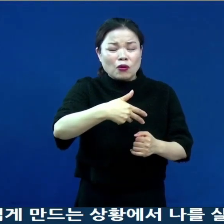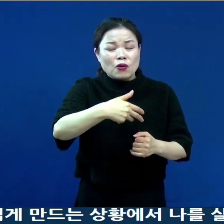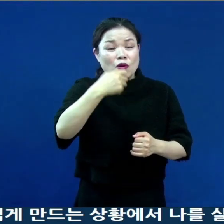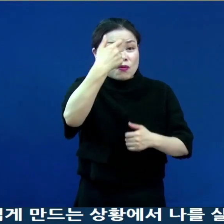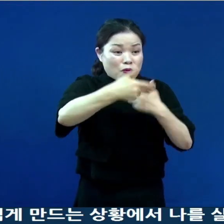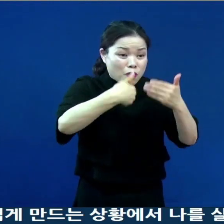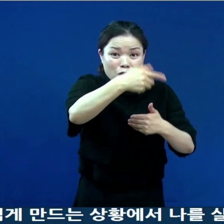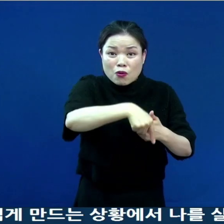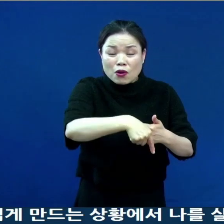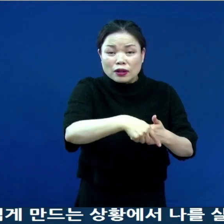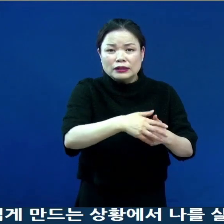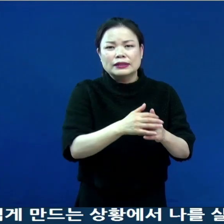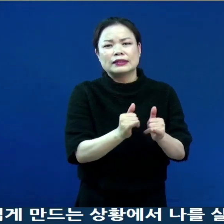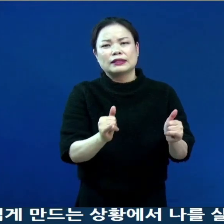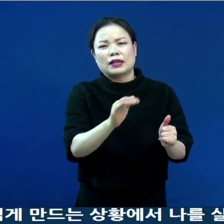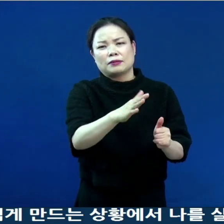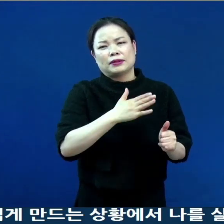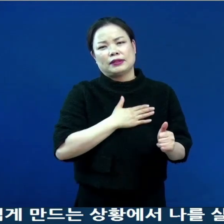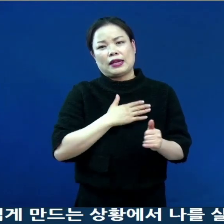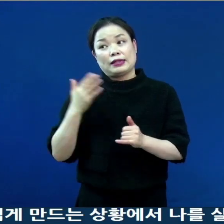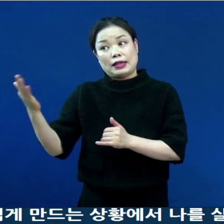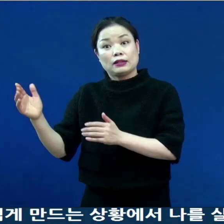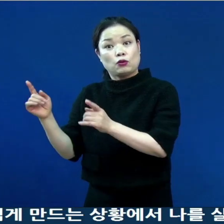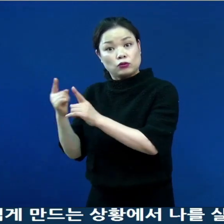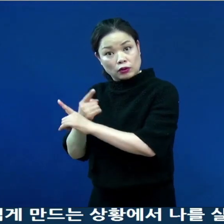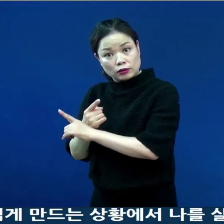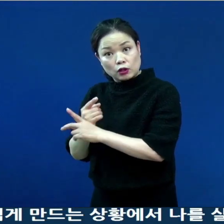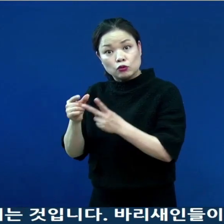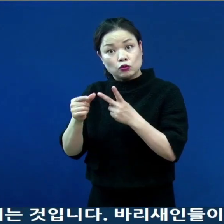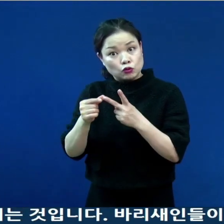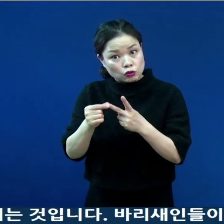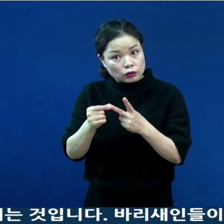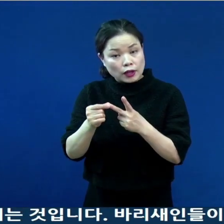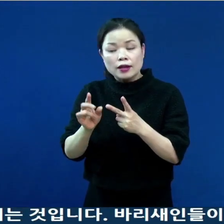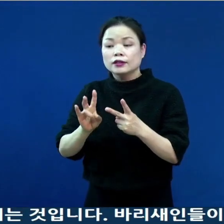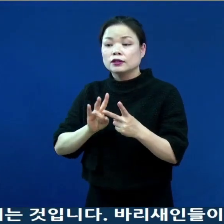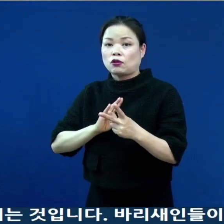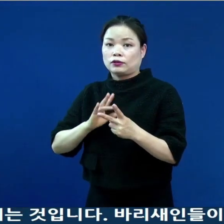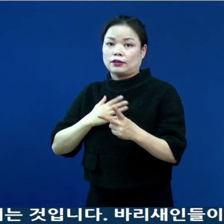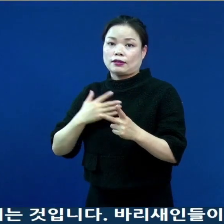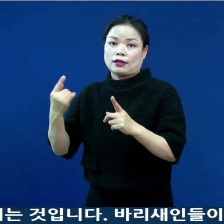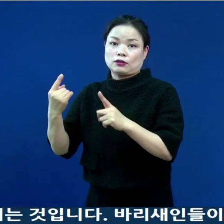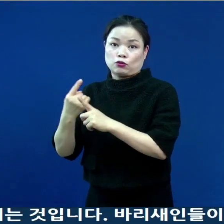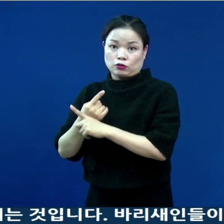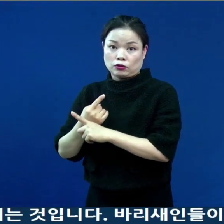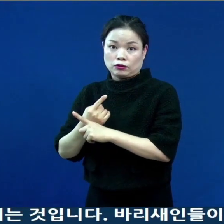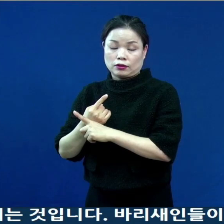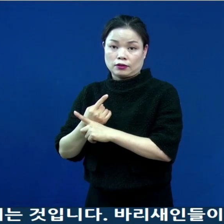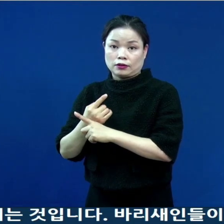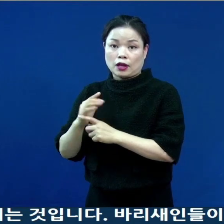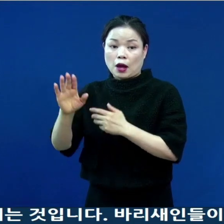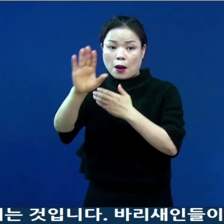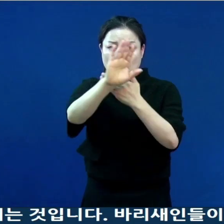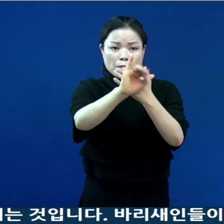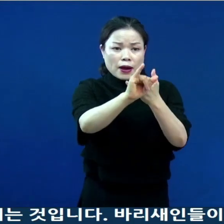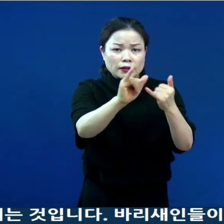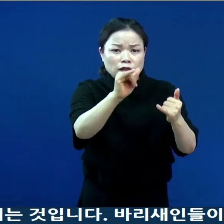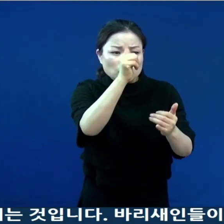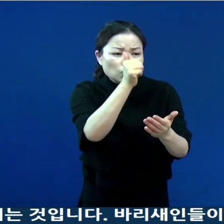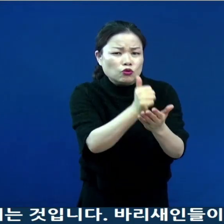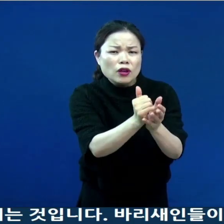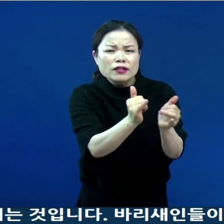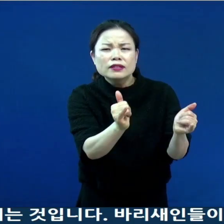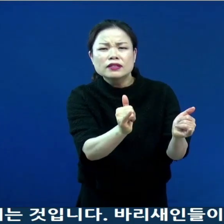거죠. 처음에는 그 사람이 나를 고쳤다. 두 번째는 선지자가 나를 고쳤다. 바리새인들이 죄인이